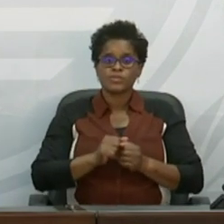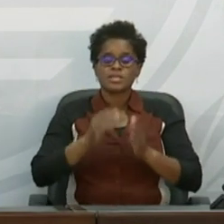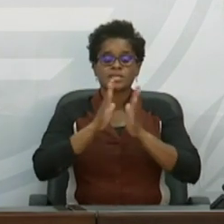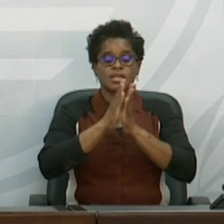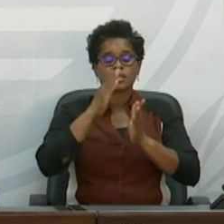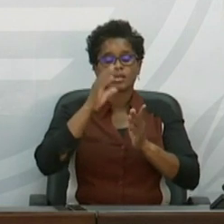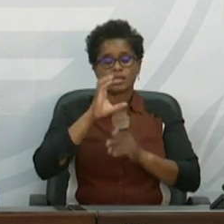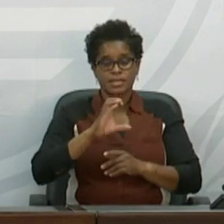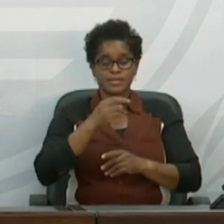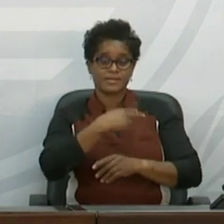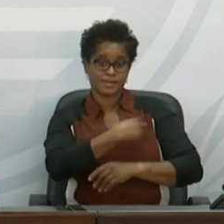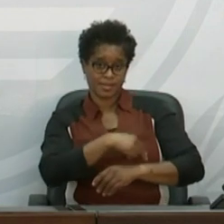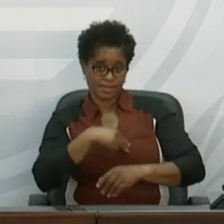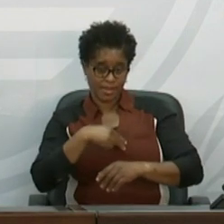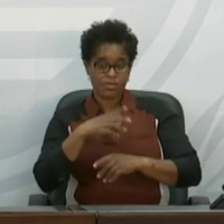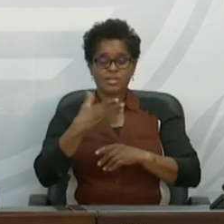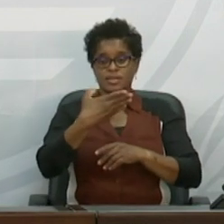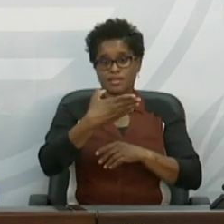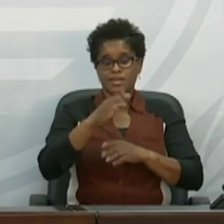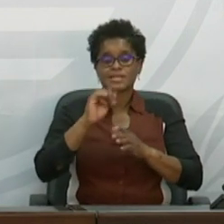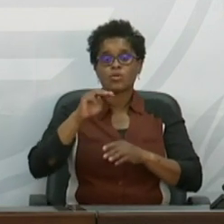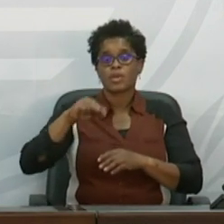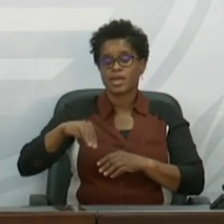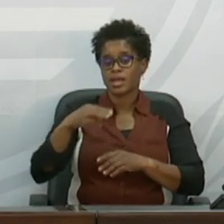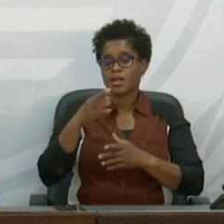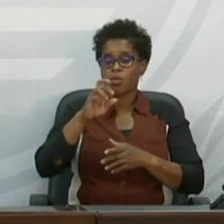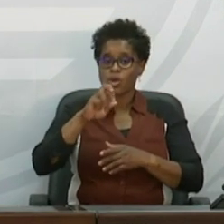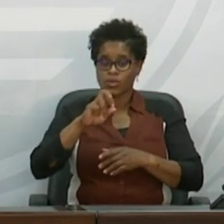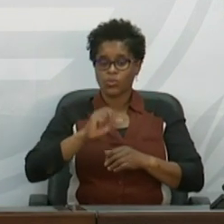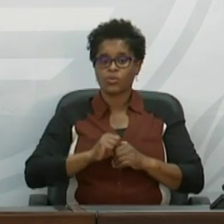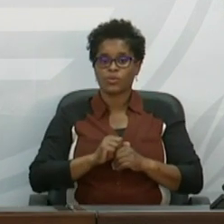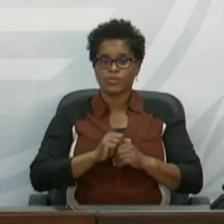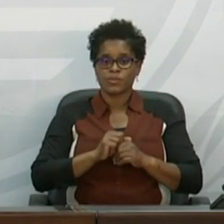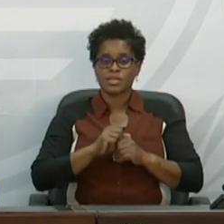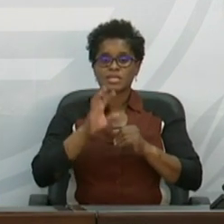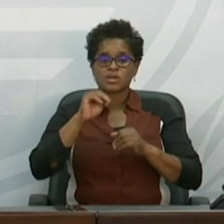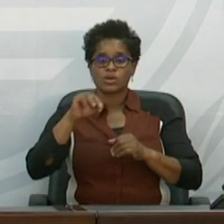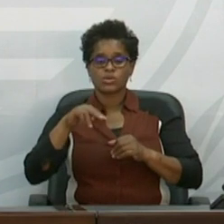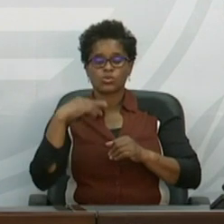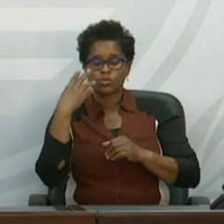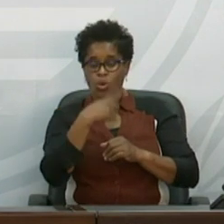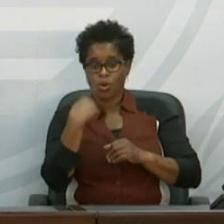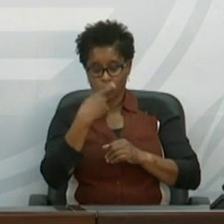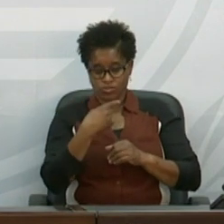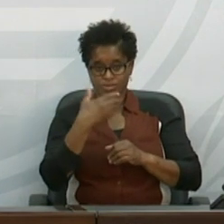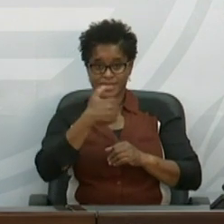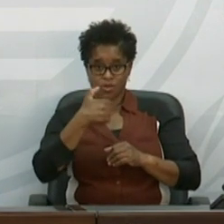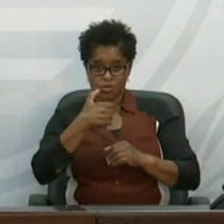Santa Catarina de Santiago com 17, São Miguel com 8, São Lourenço dos Órgãos